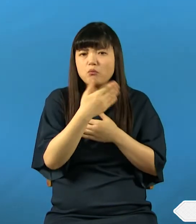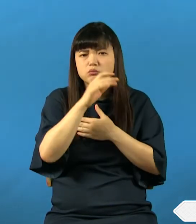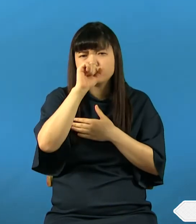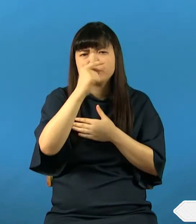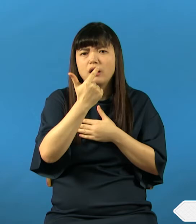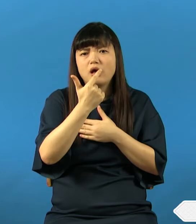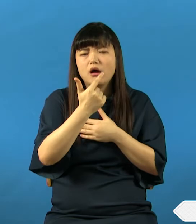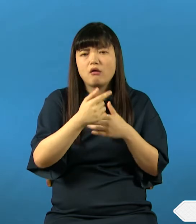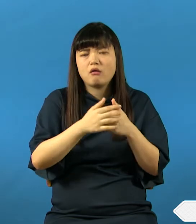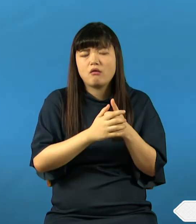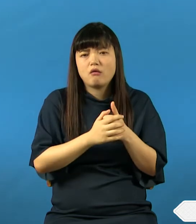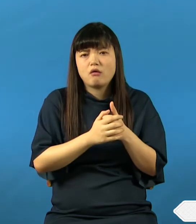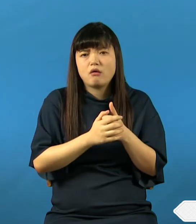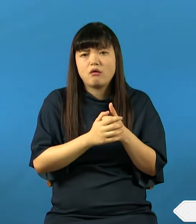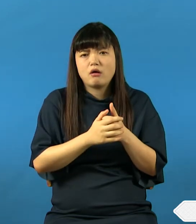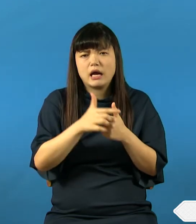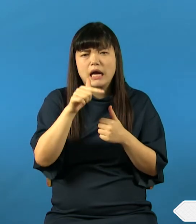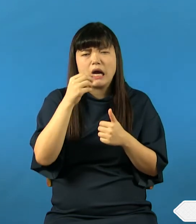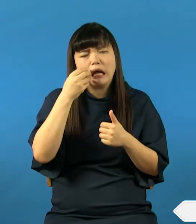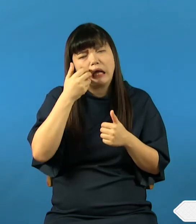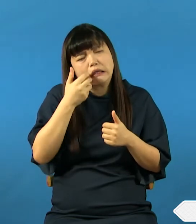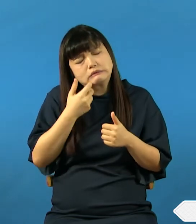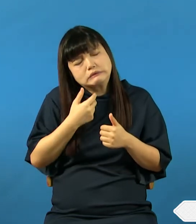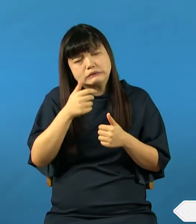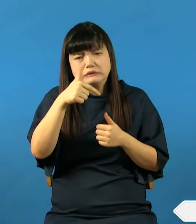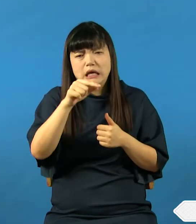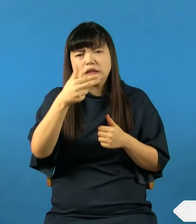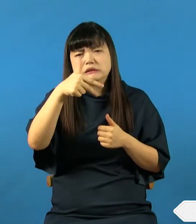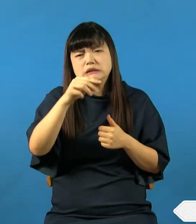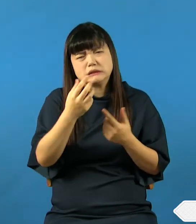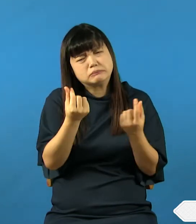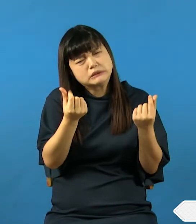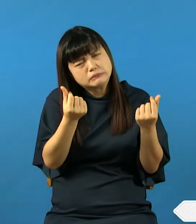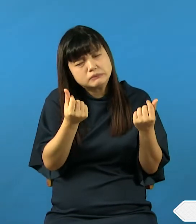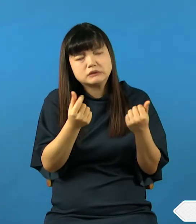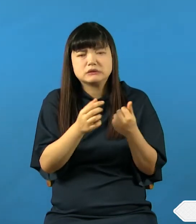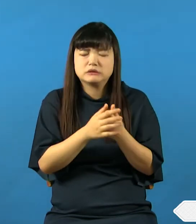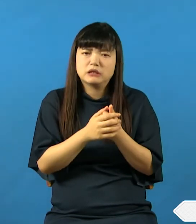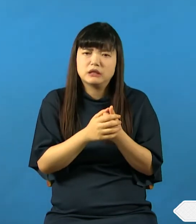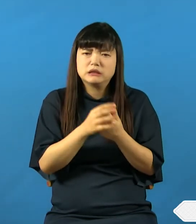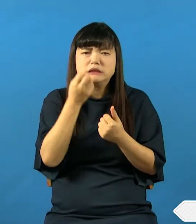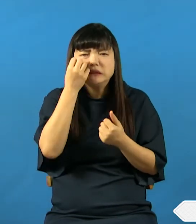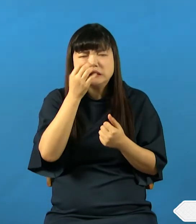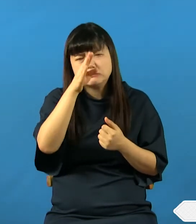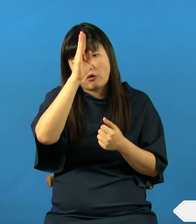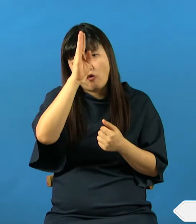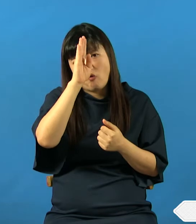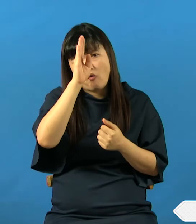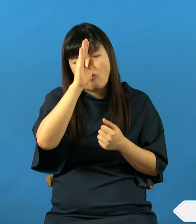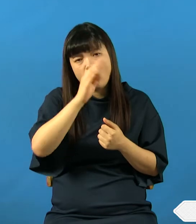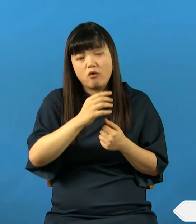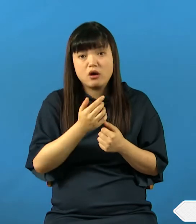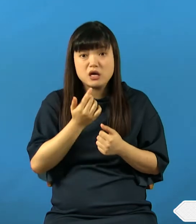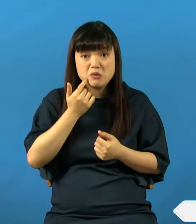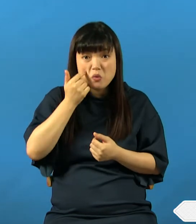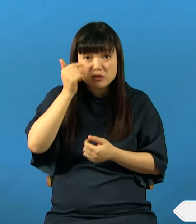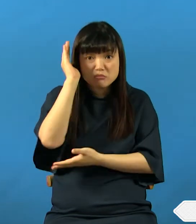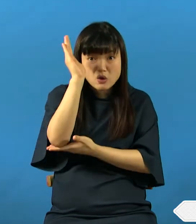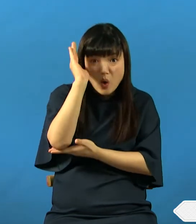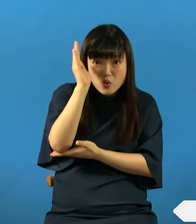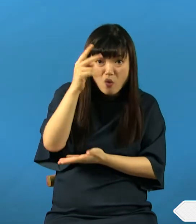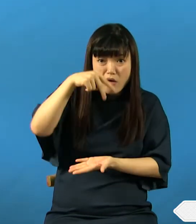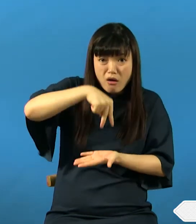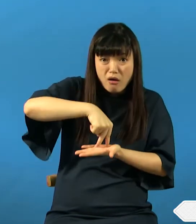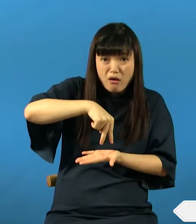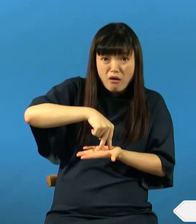간질병은 아닌데 그 비슷한 그런 희귀병을 앓고 계십니다. 그러니까 그